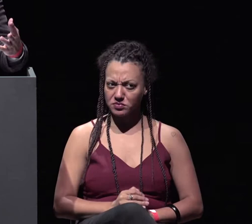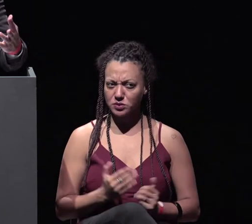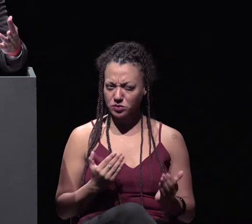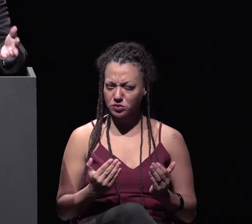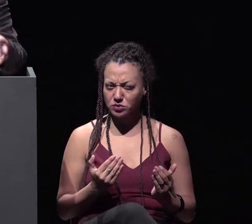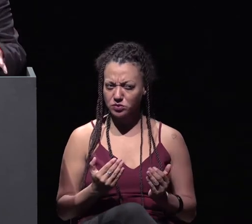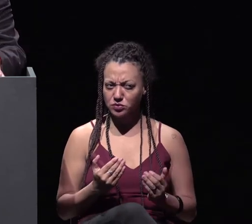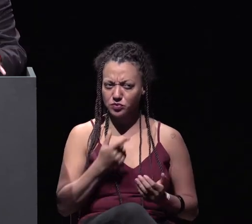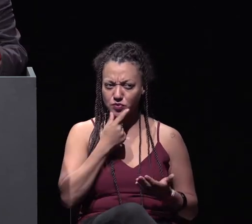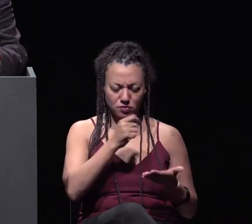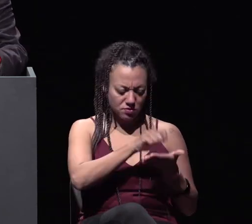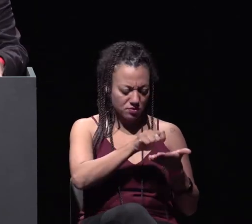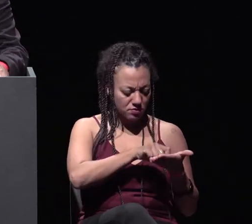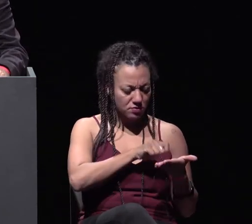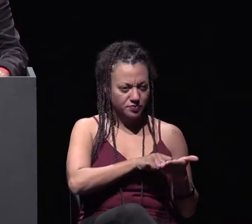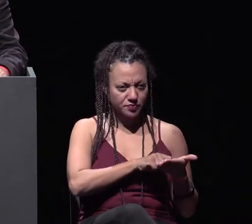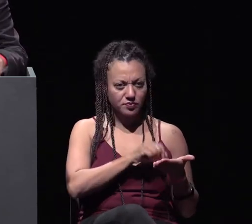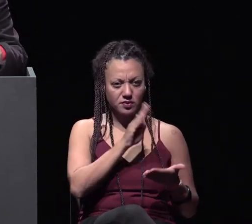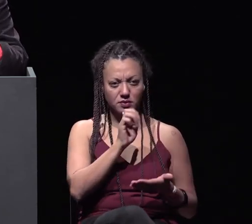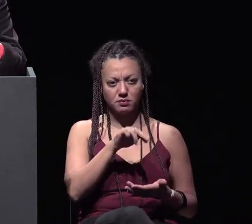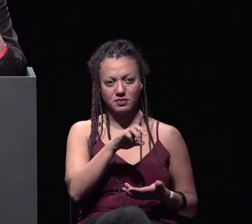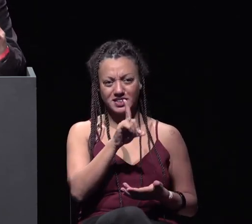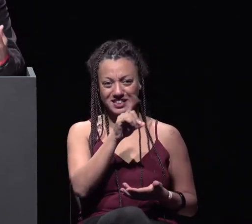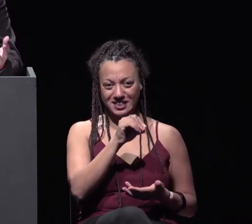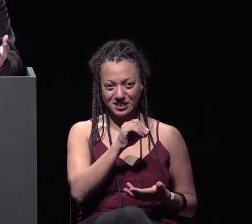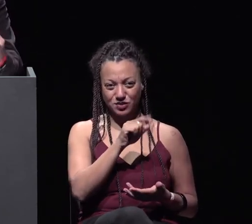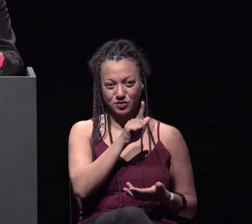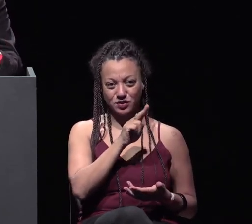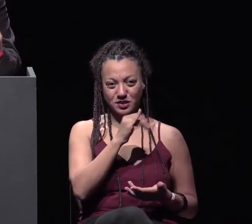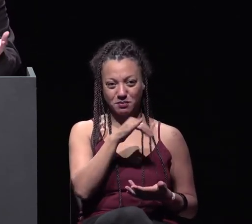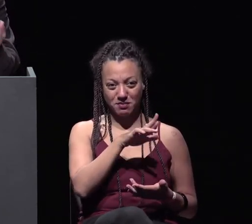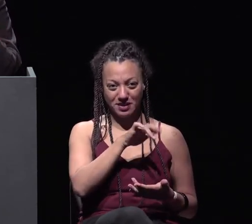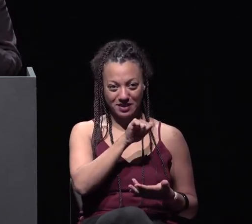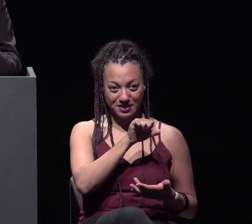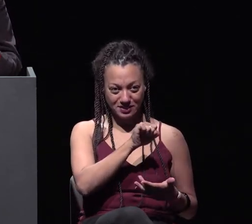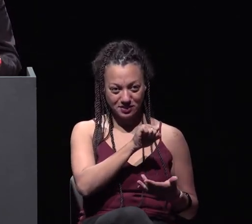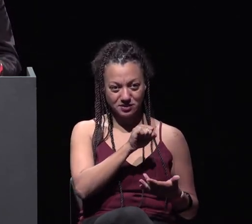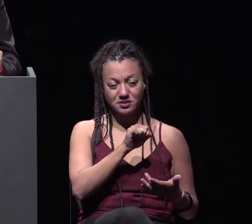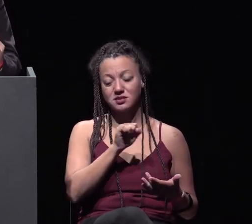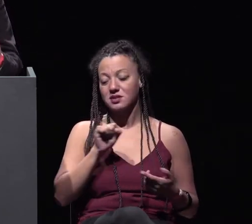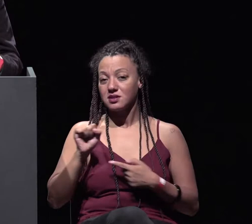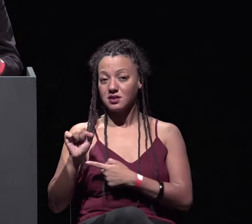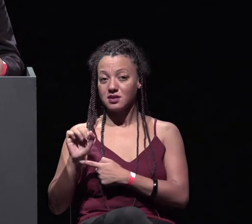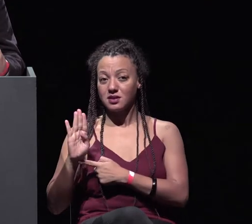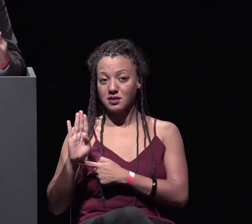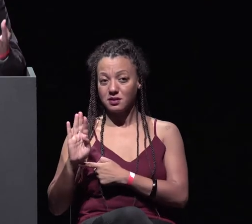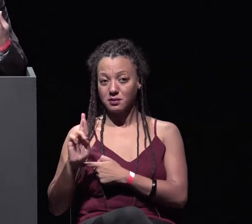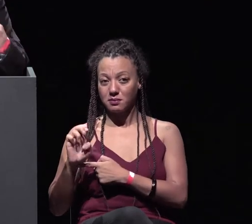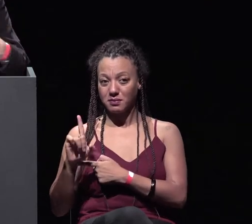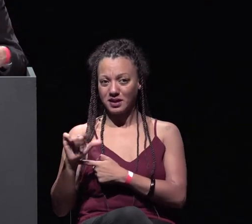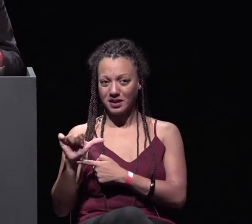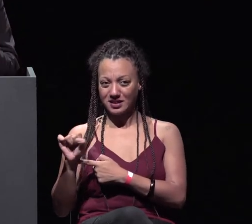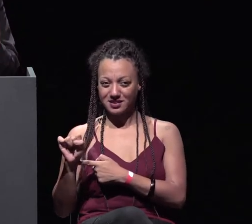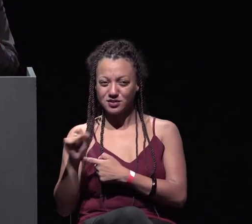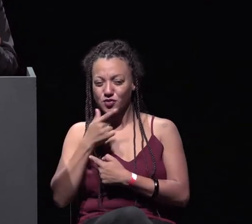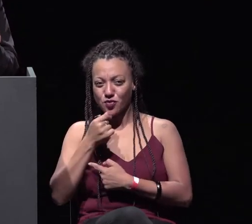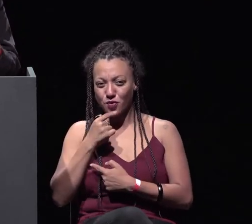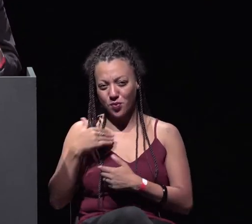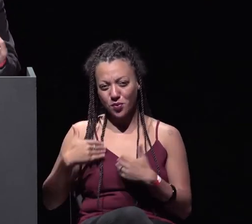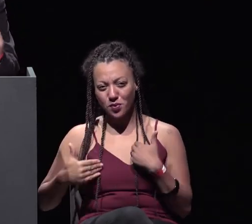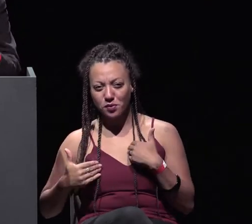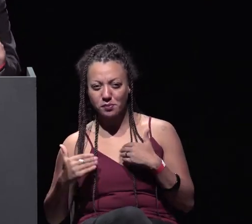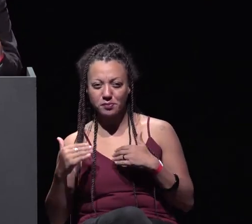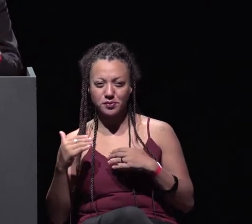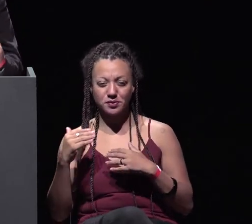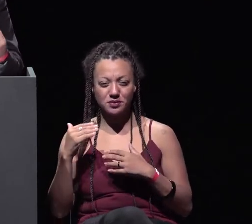inclusive a descrição do bernardo guimarães com a descrição física que o próprio bretas faz do aleijadinho corpo atarracado curto tosco ou seja